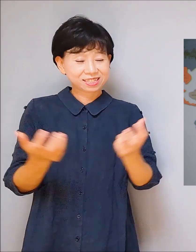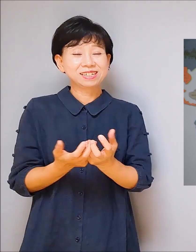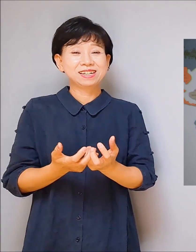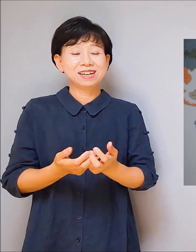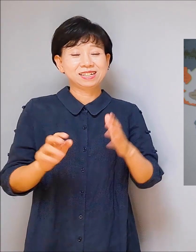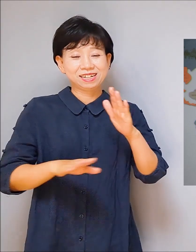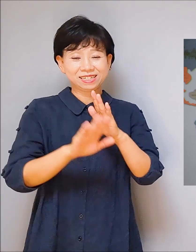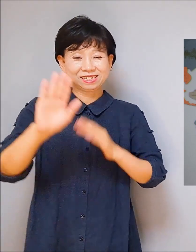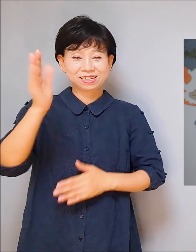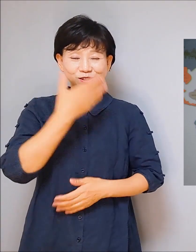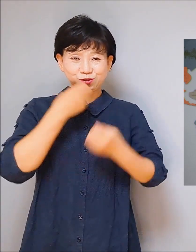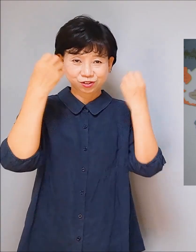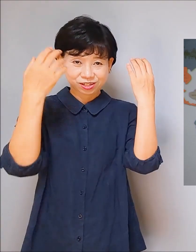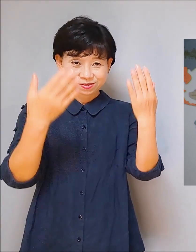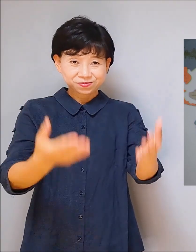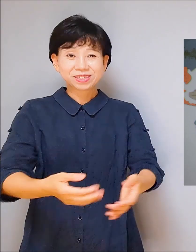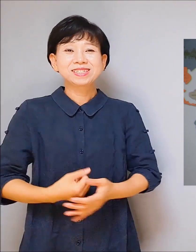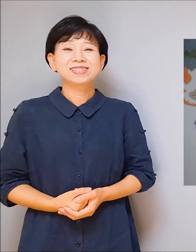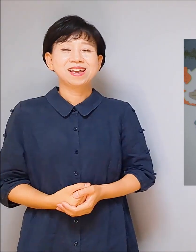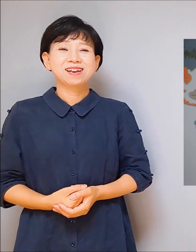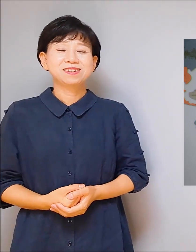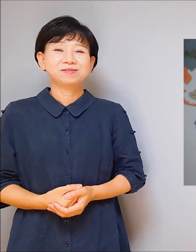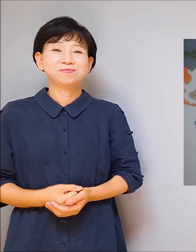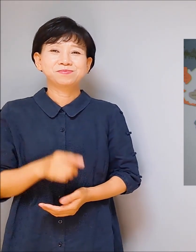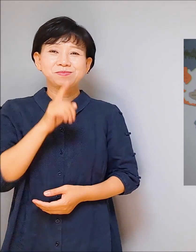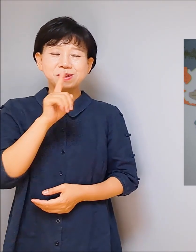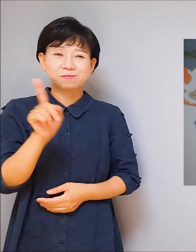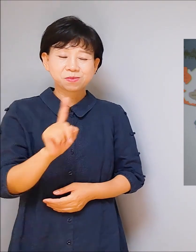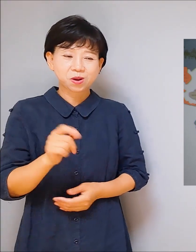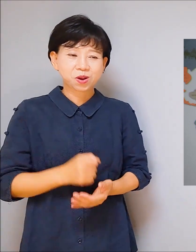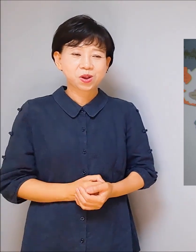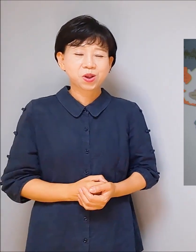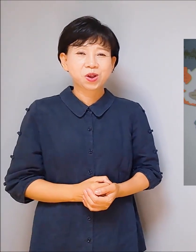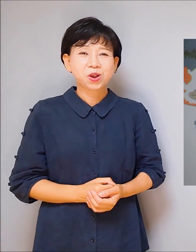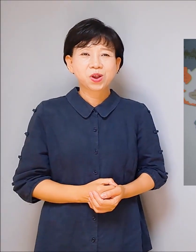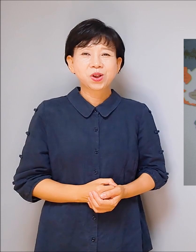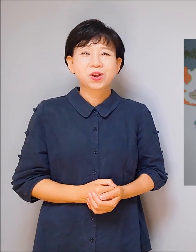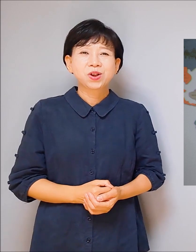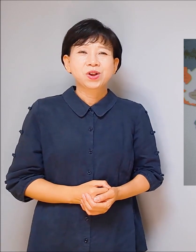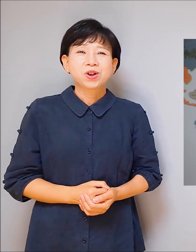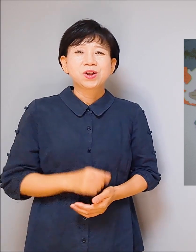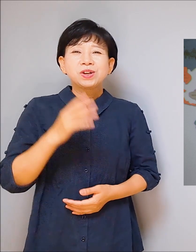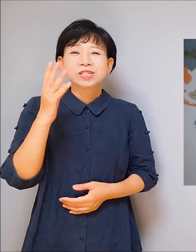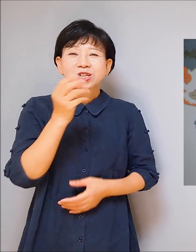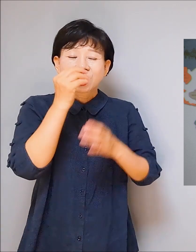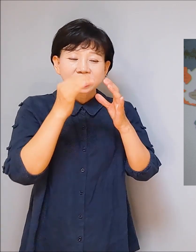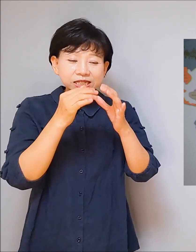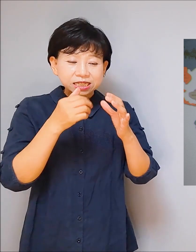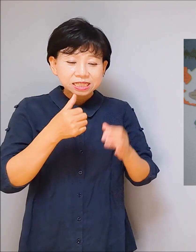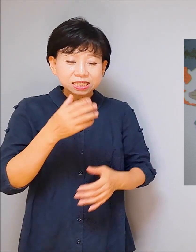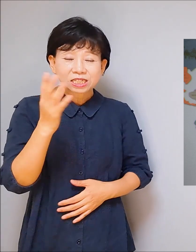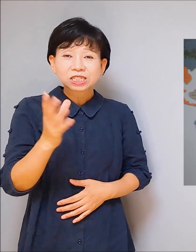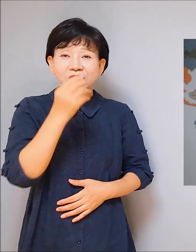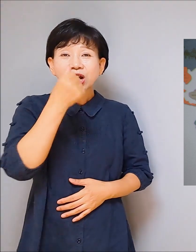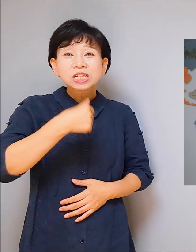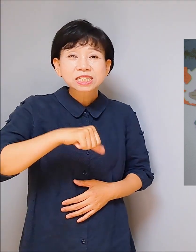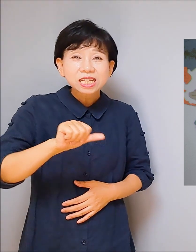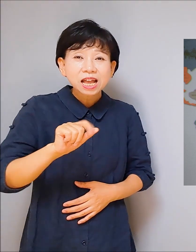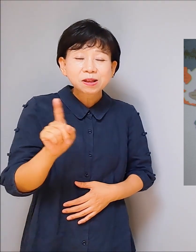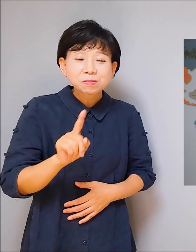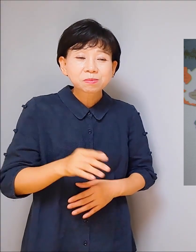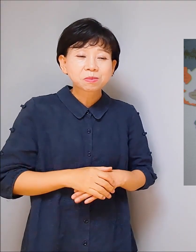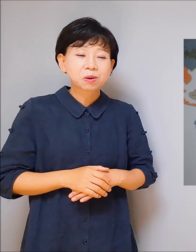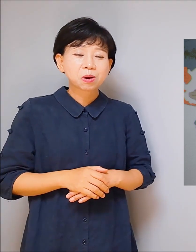있기를 축원합니다. 그런 말이 있네요. 성자는 기도를 많이 한 사람도 아니고 금식을 많이 한 사람도